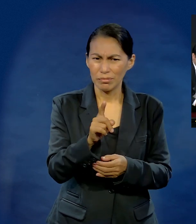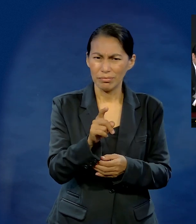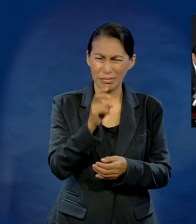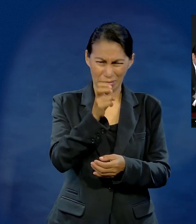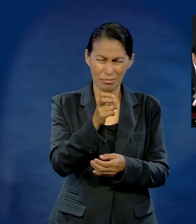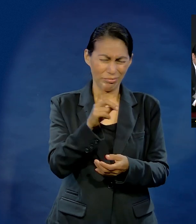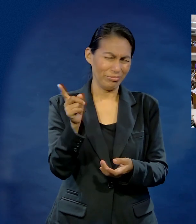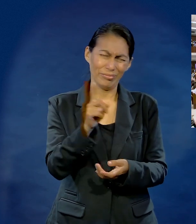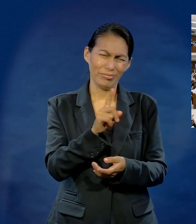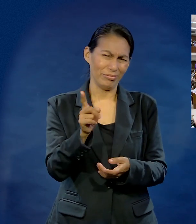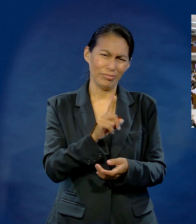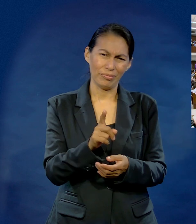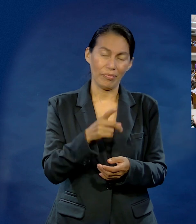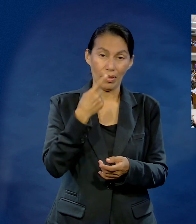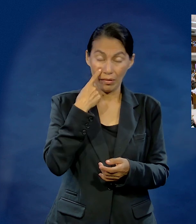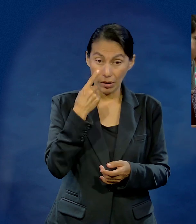ay,